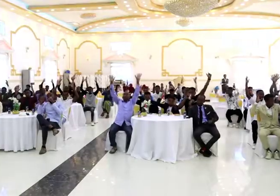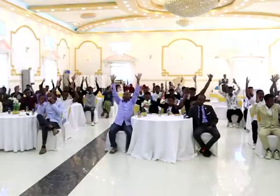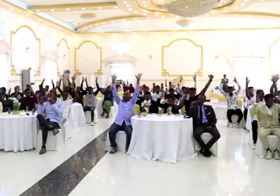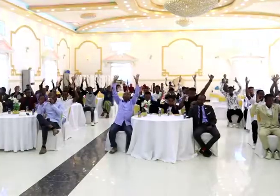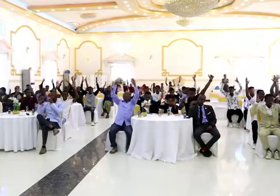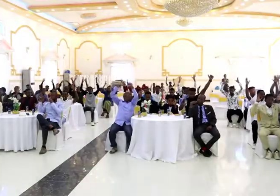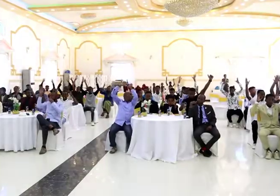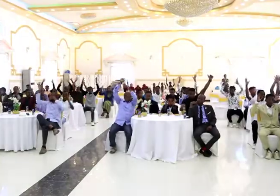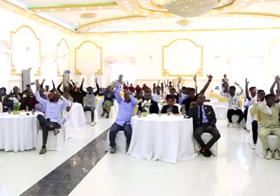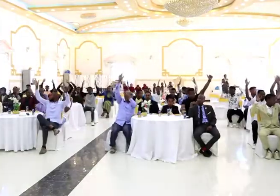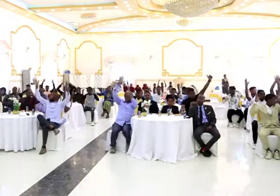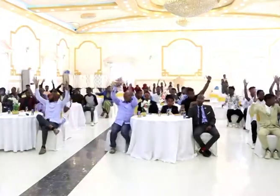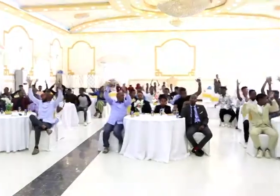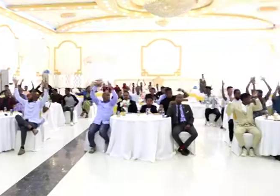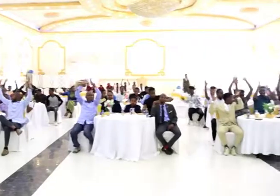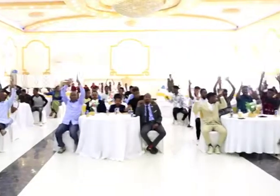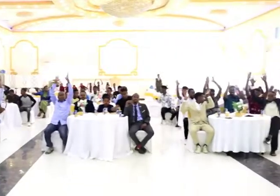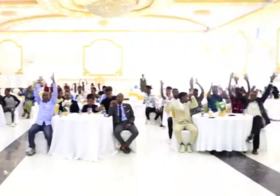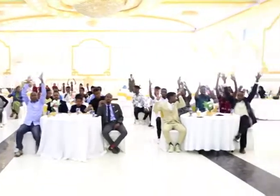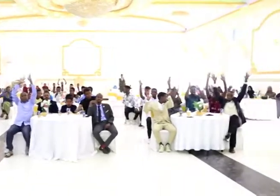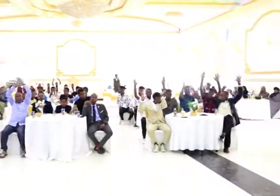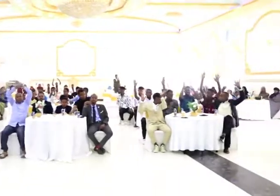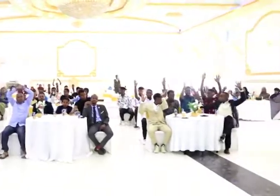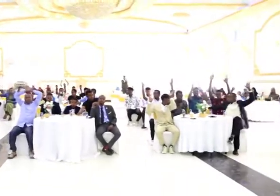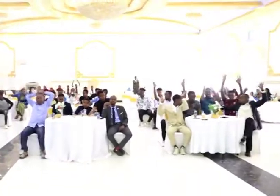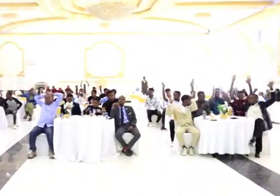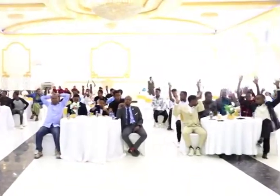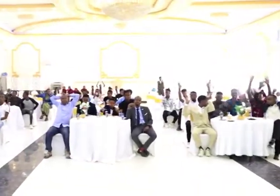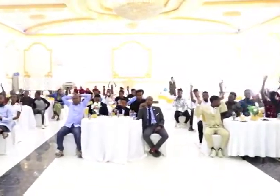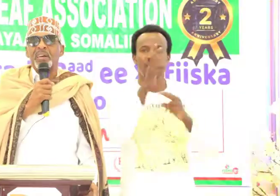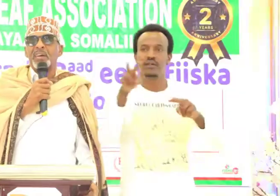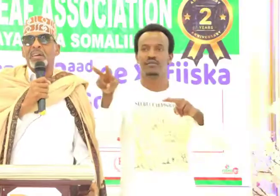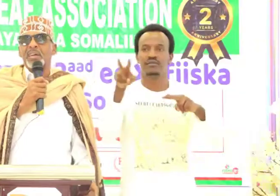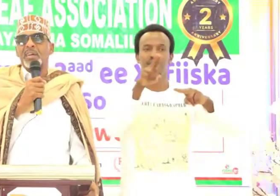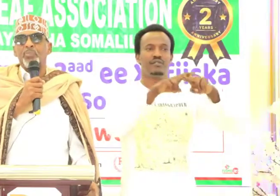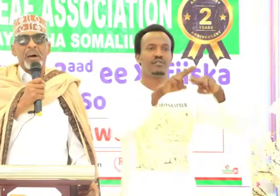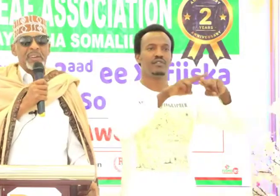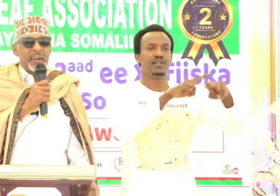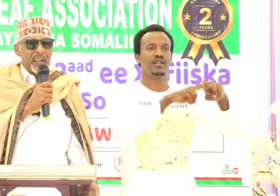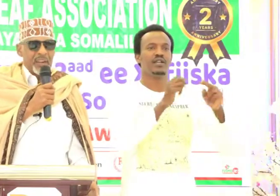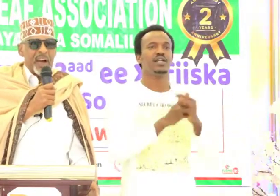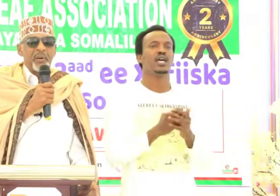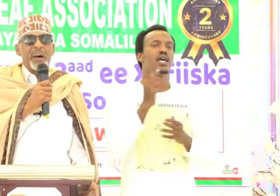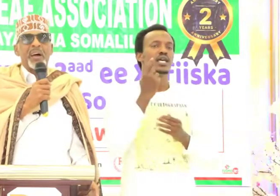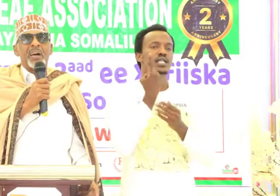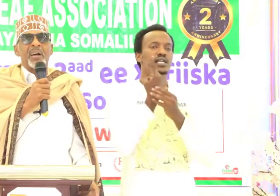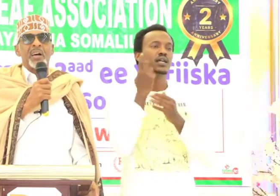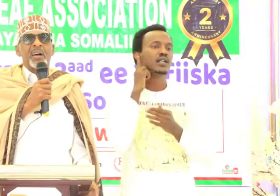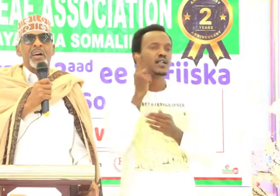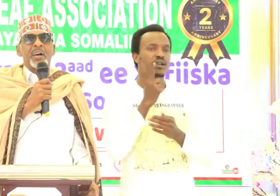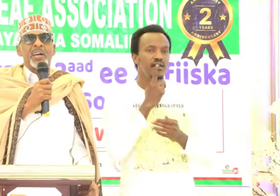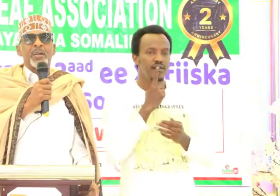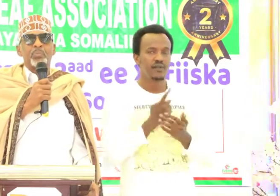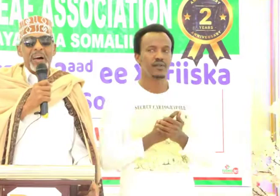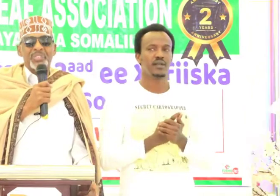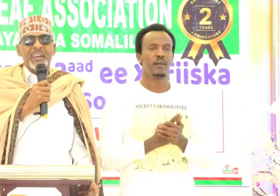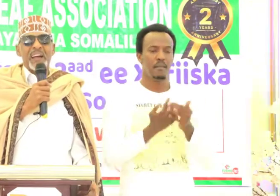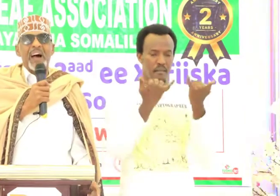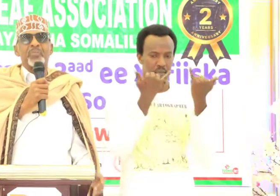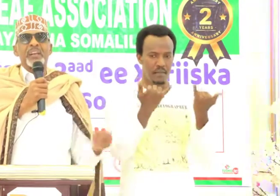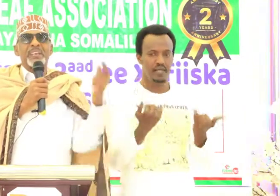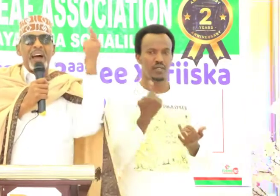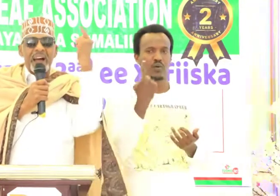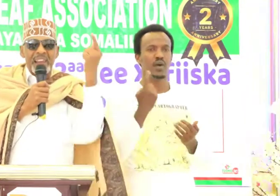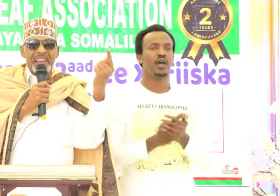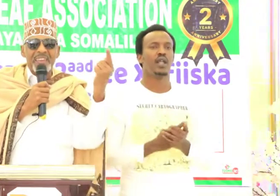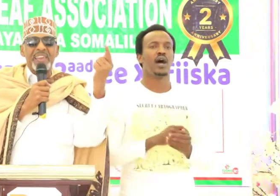وإن لن يرد أبحا اي نور فرندا اي باهيا كاركا قبا اي ما انت